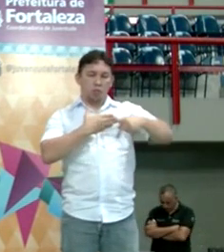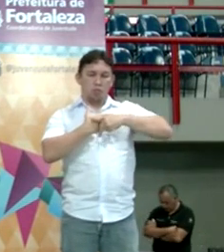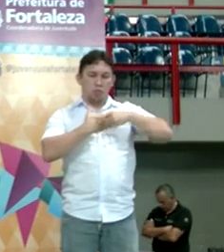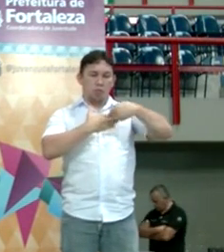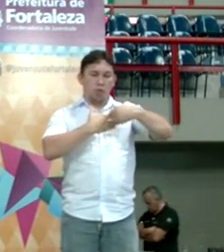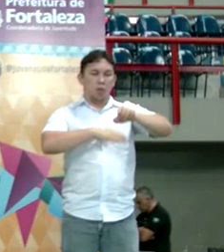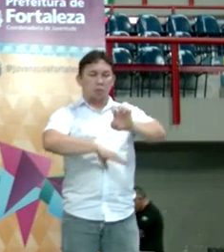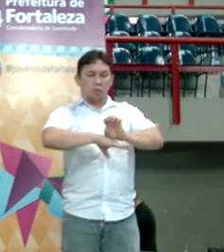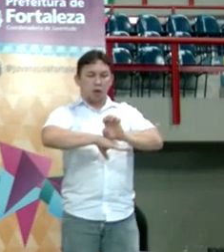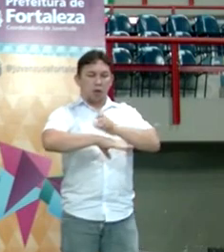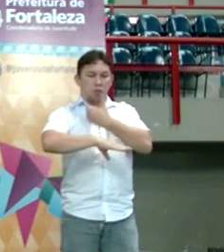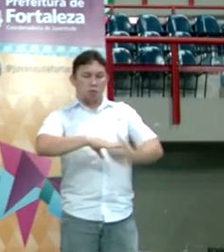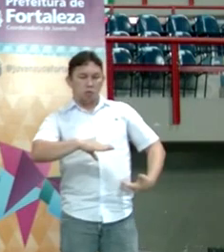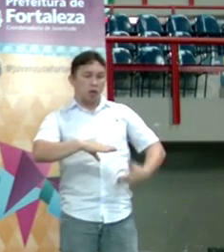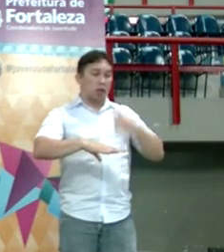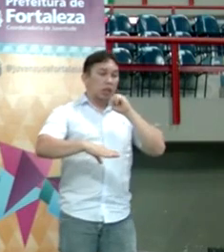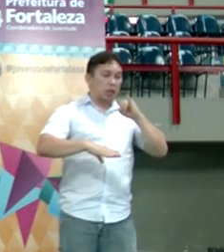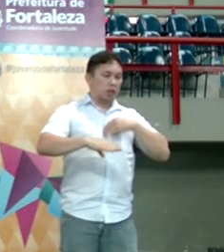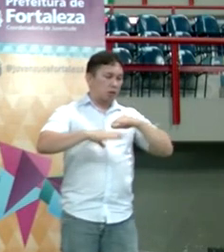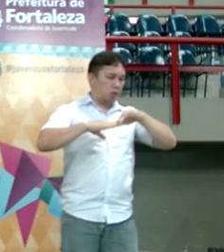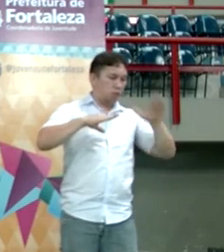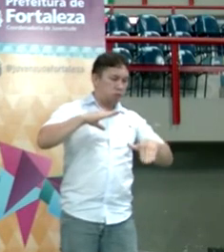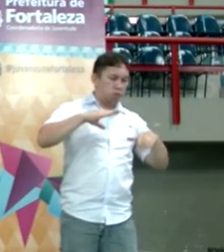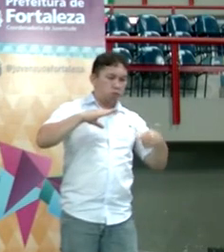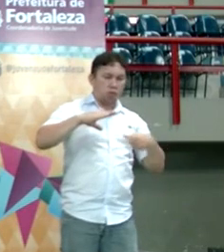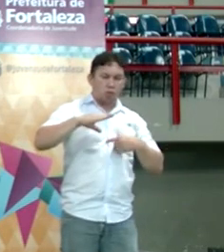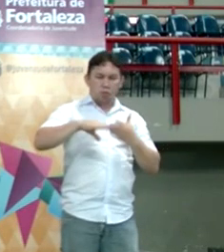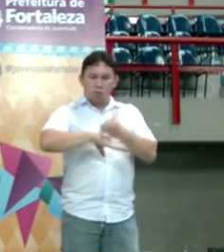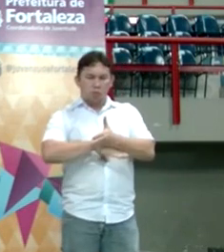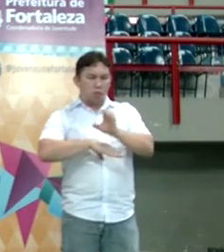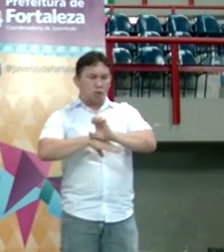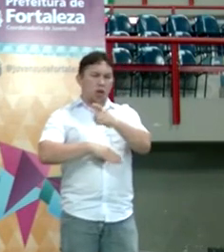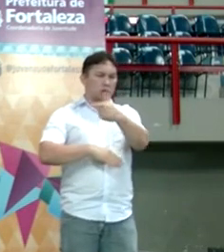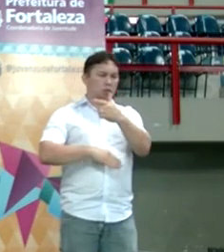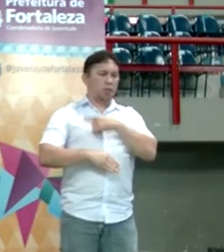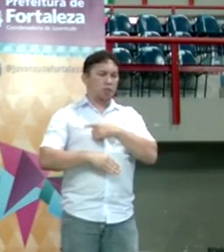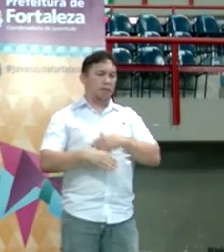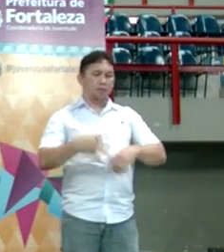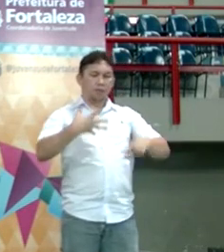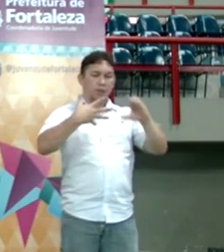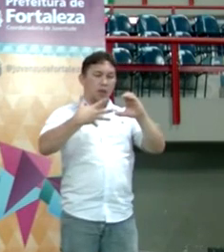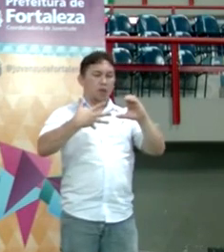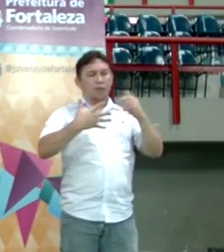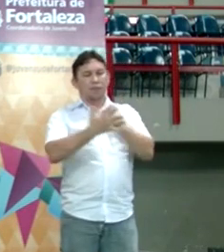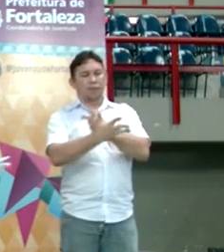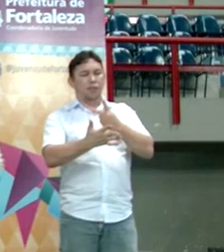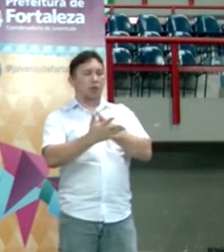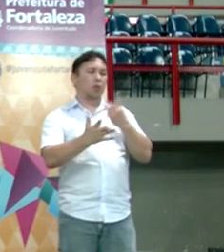estou desregulamentando, não tem intervenção do Estado. O item C está errado